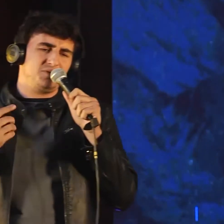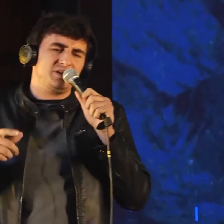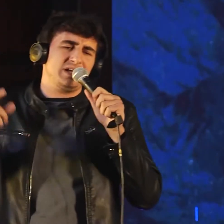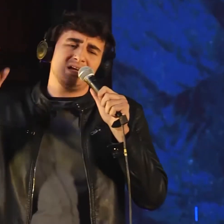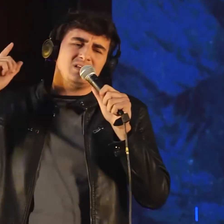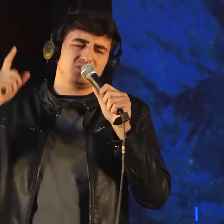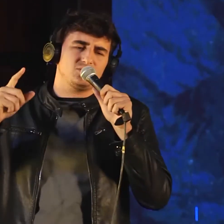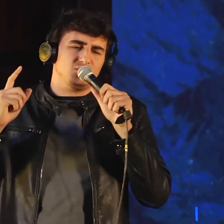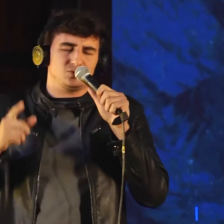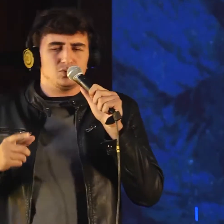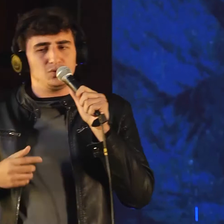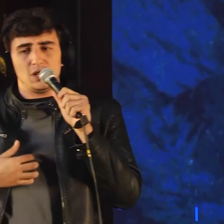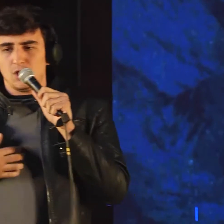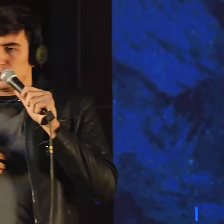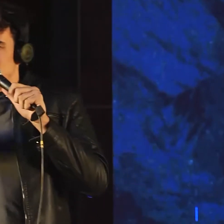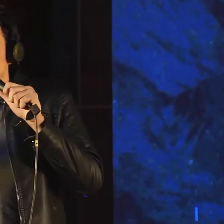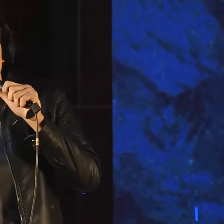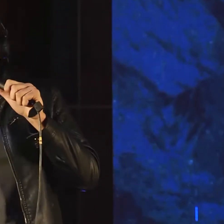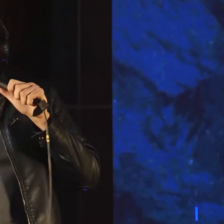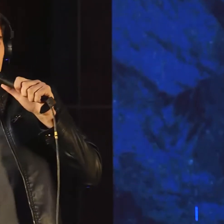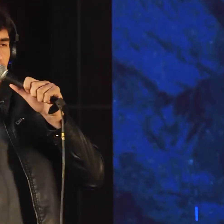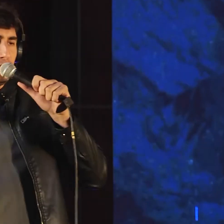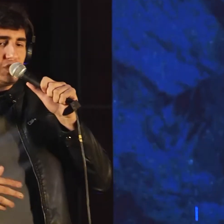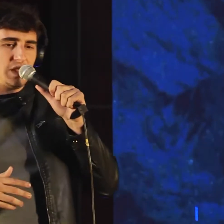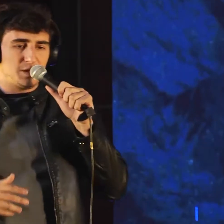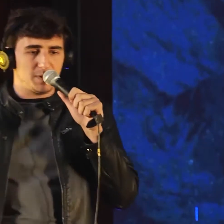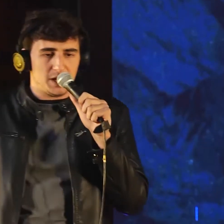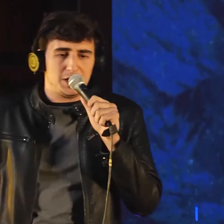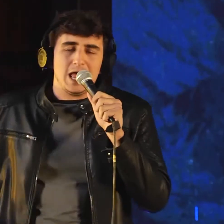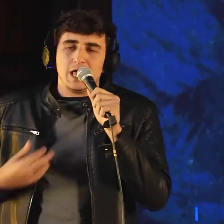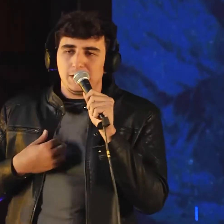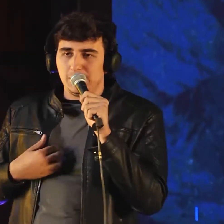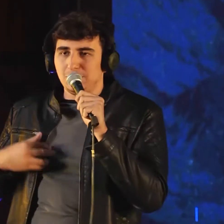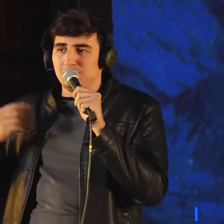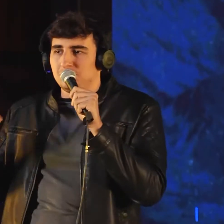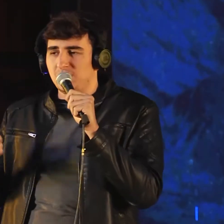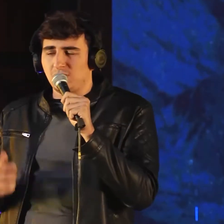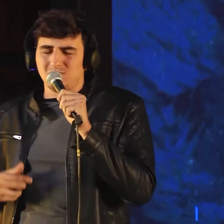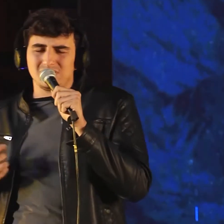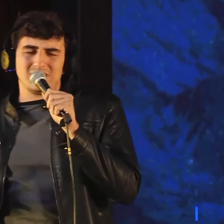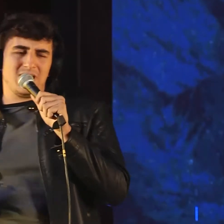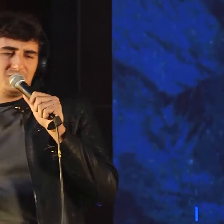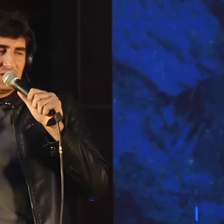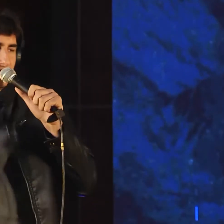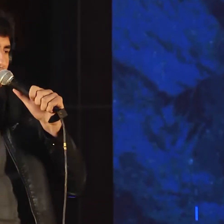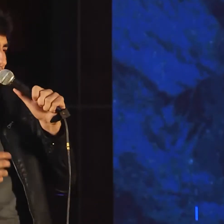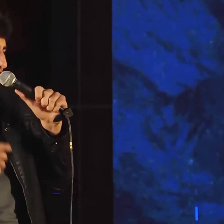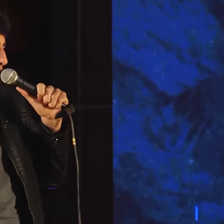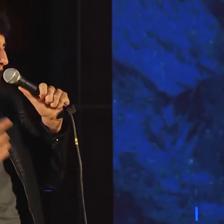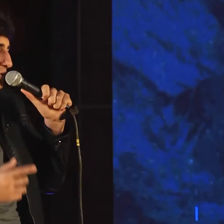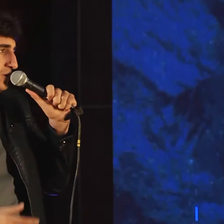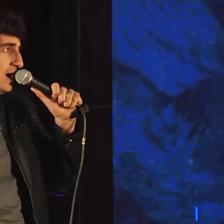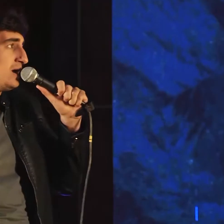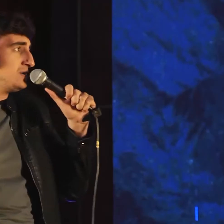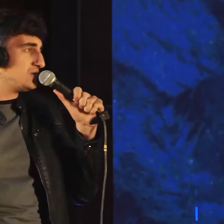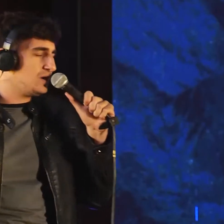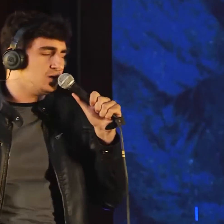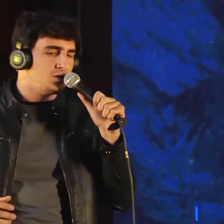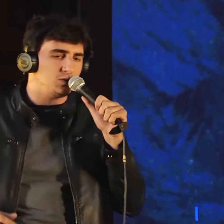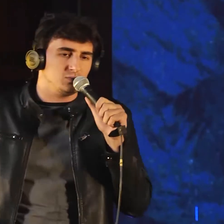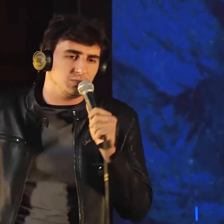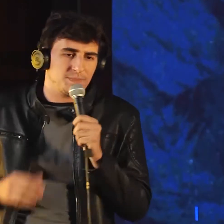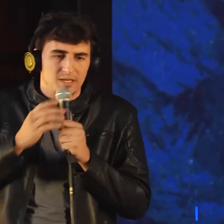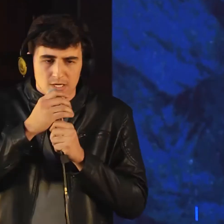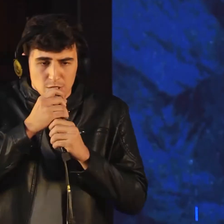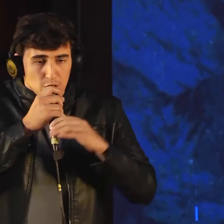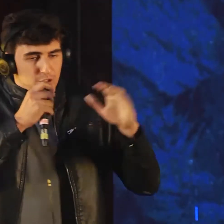Deixei por ele tudo, os ídolos quebrei, ele me conserva santo